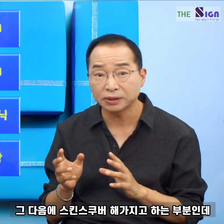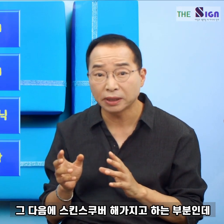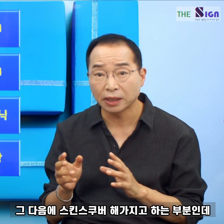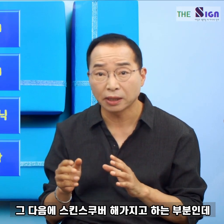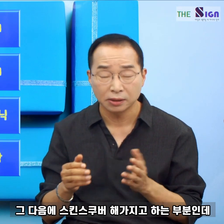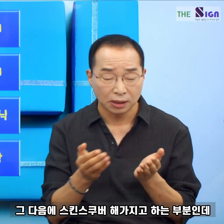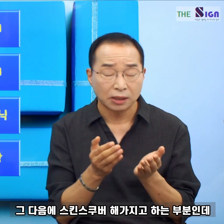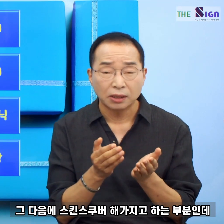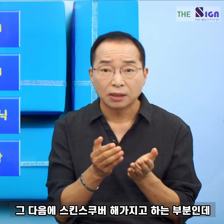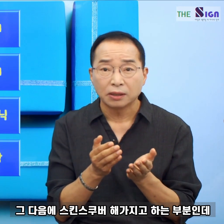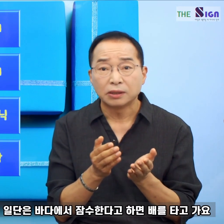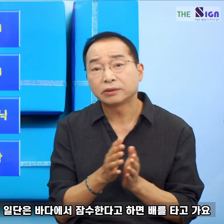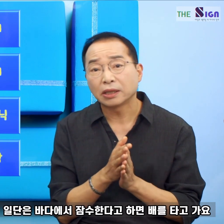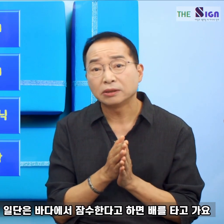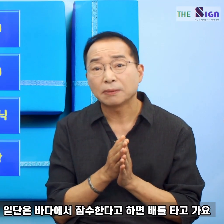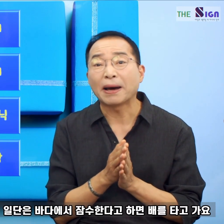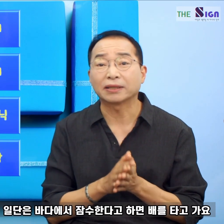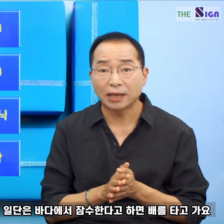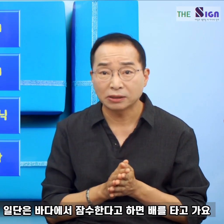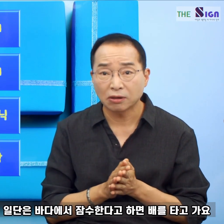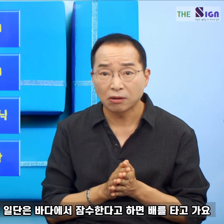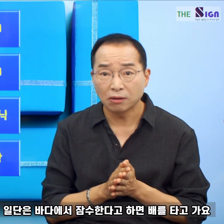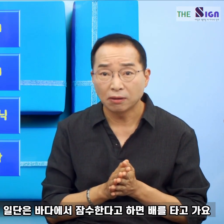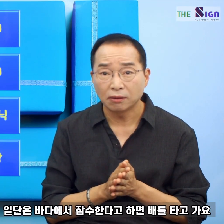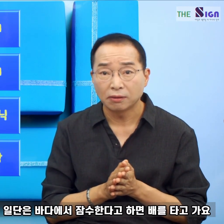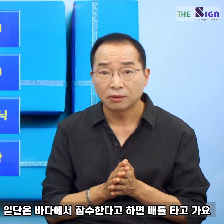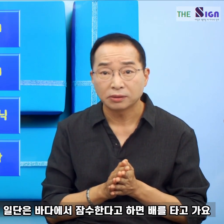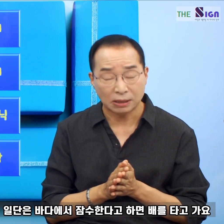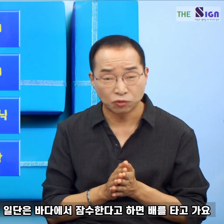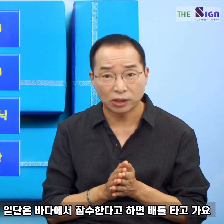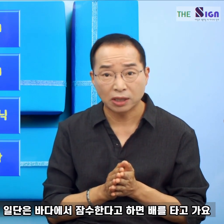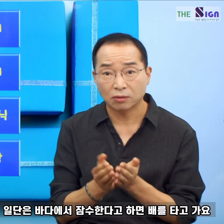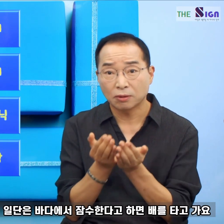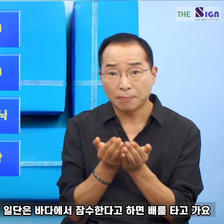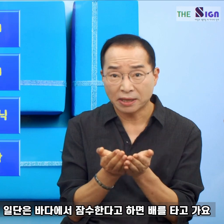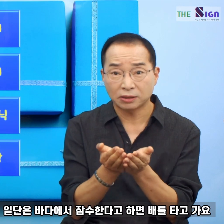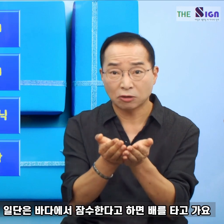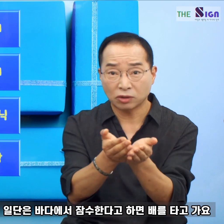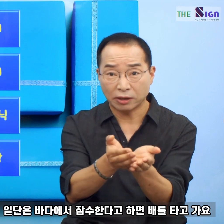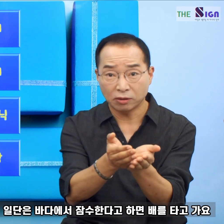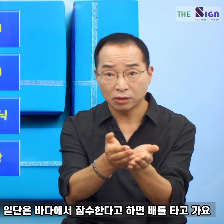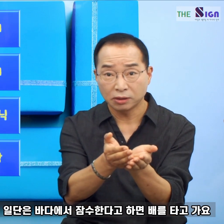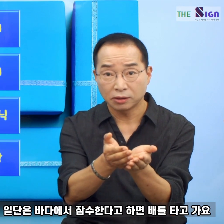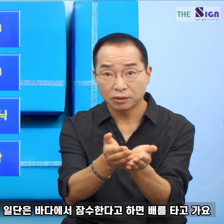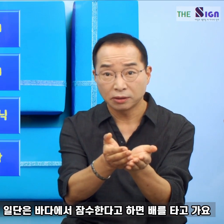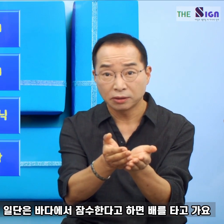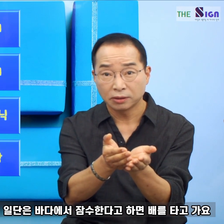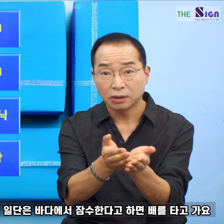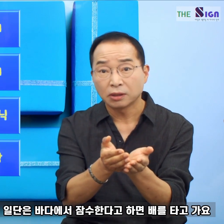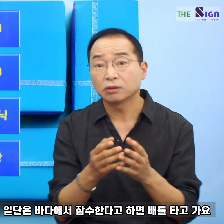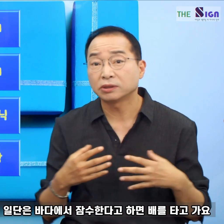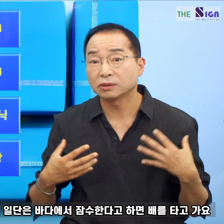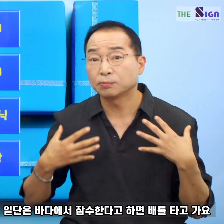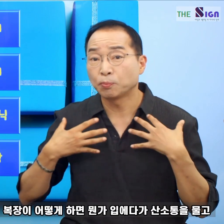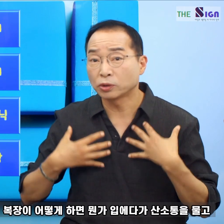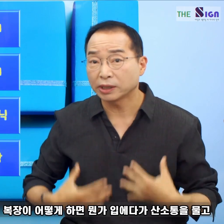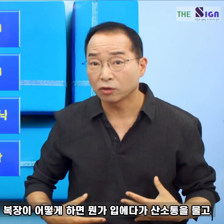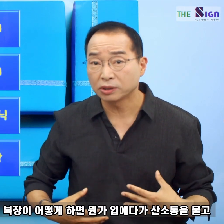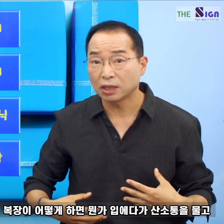부분인데, 일단은 이제 바다에서 잠수한다 그러면 배를 타고 가요. 그리고 복장이 어떻게